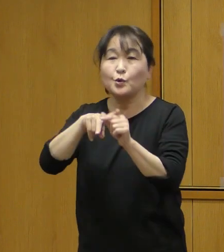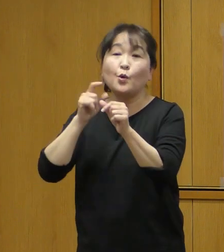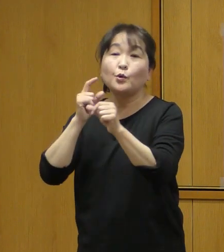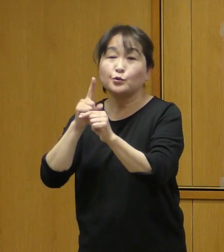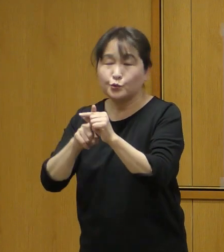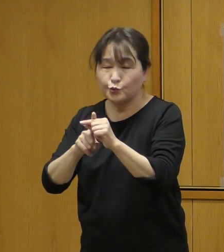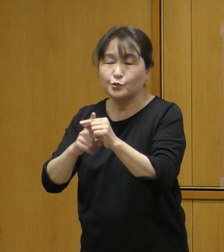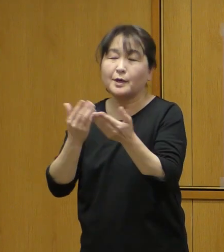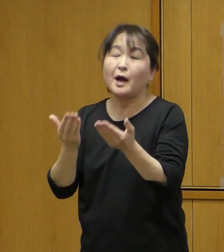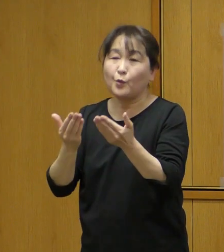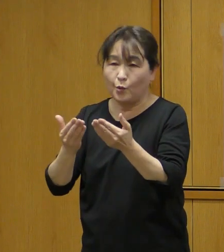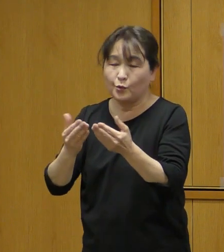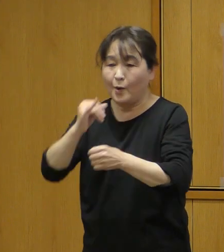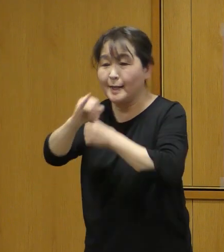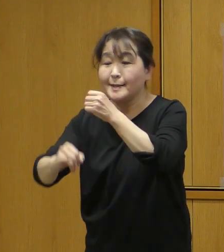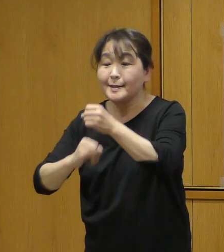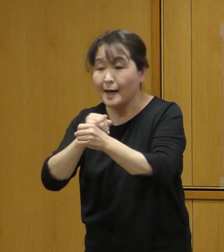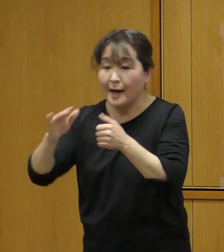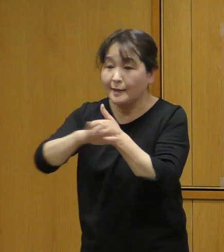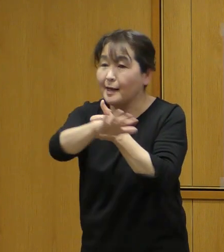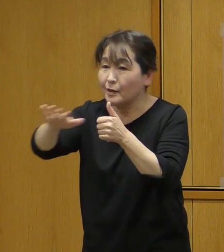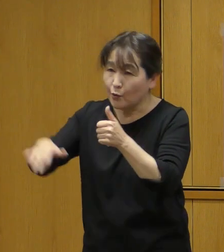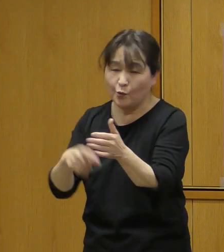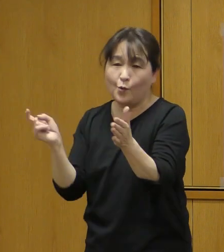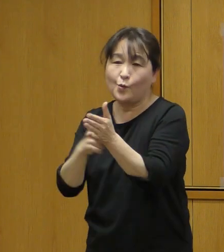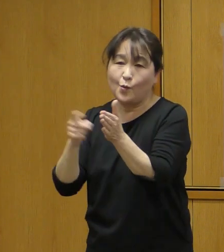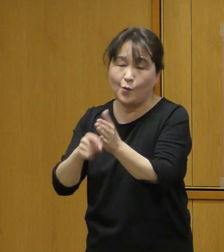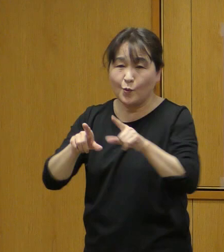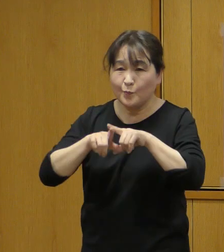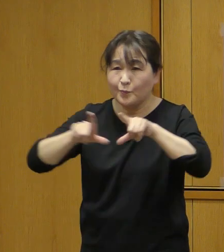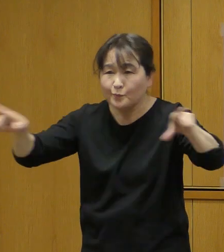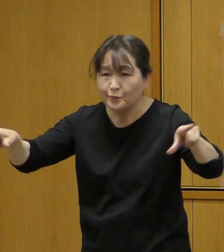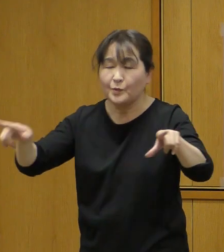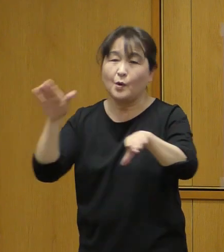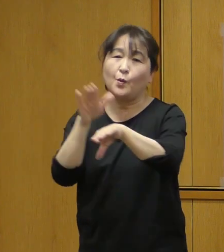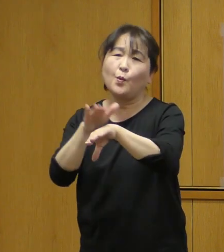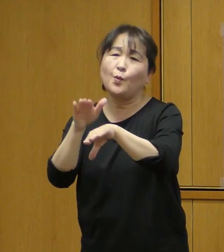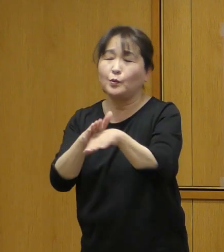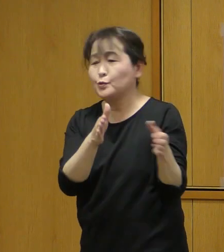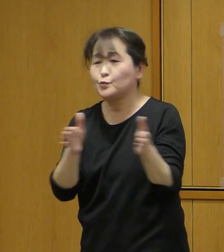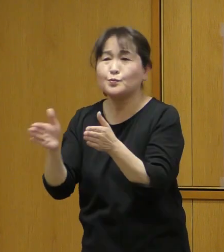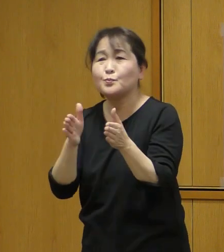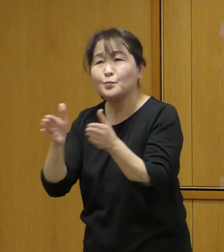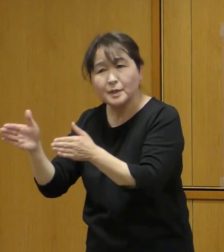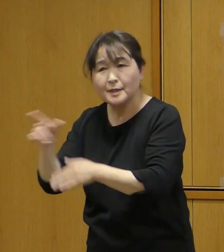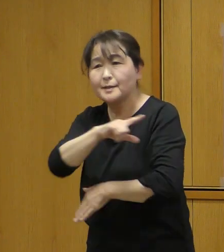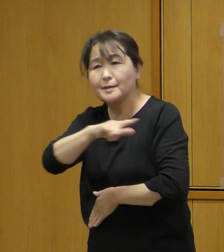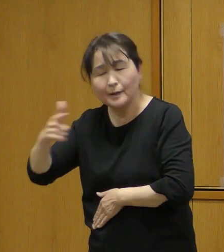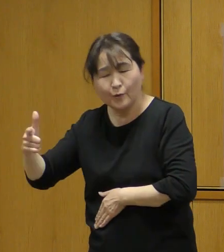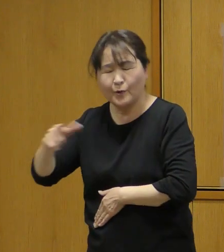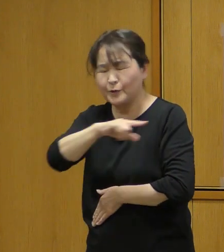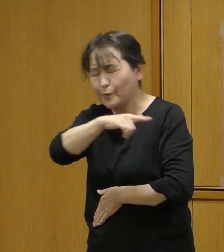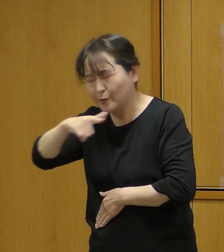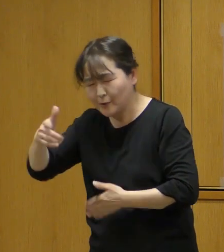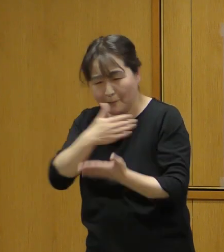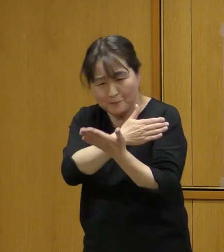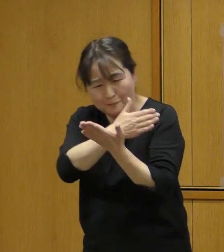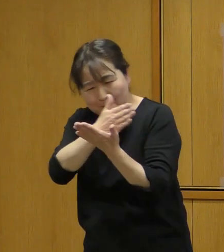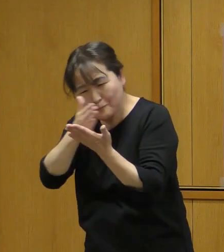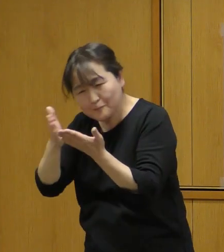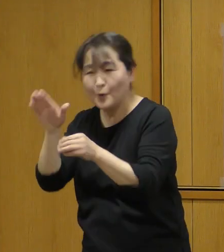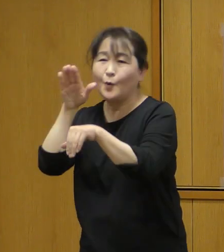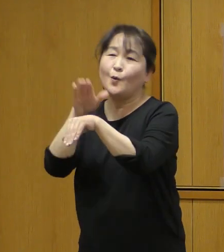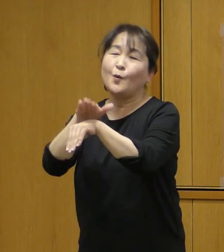の ICT 環境の早急な整備など多分野にわたって取り組む施策が盛り込